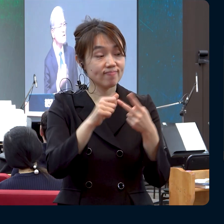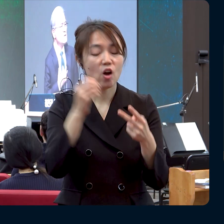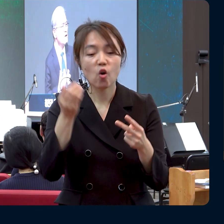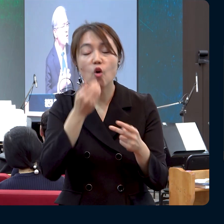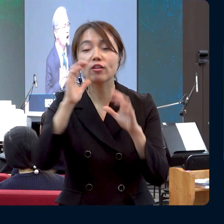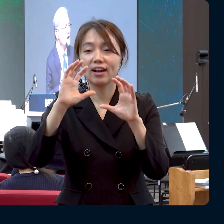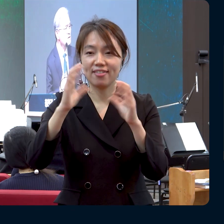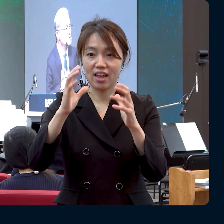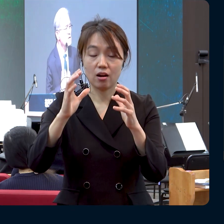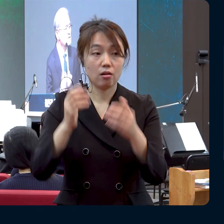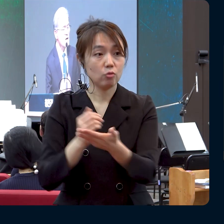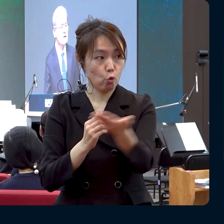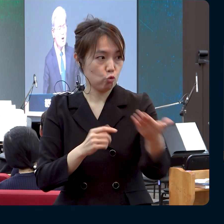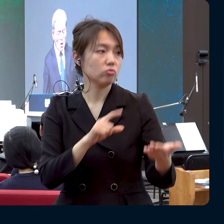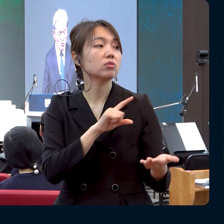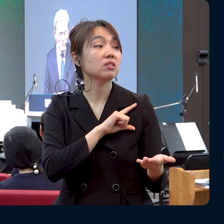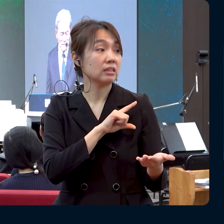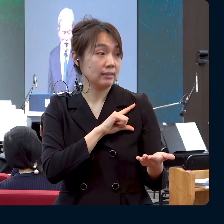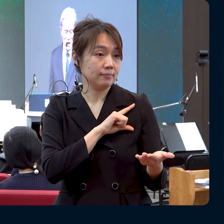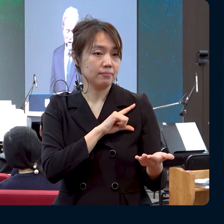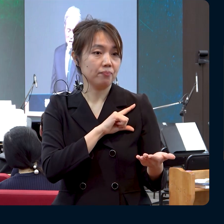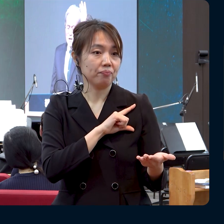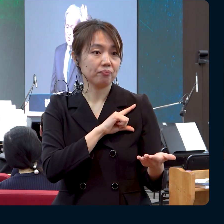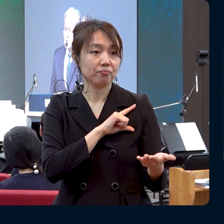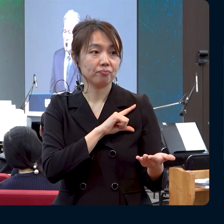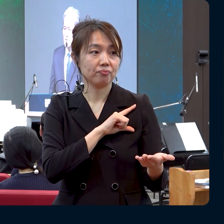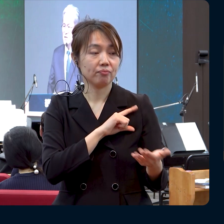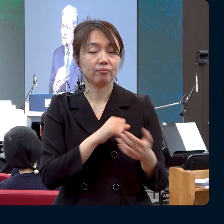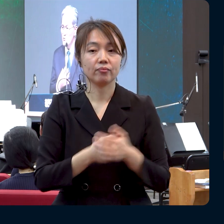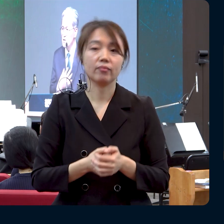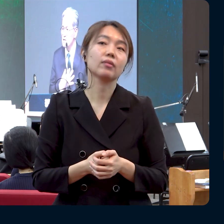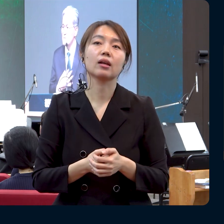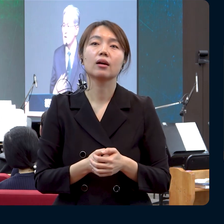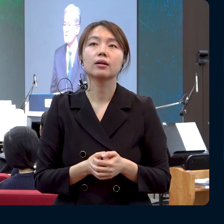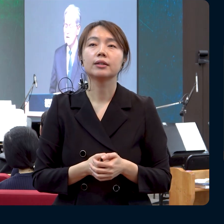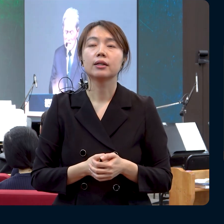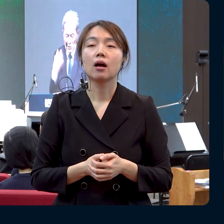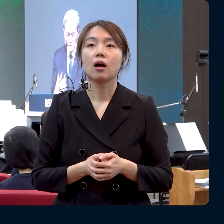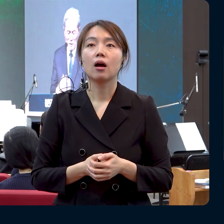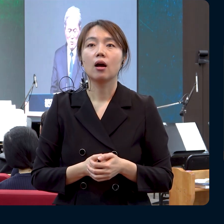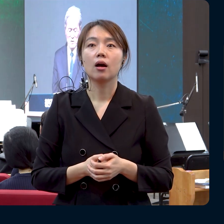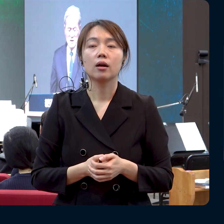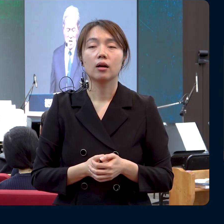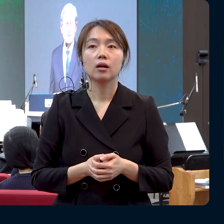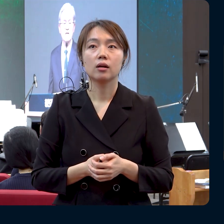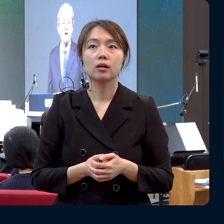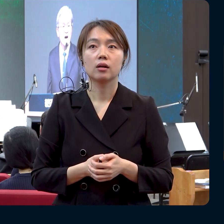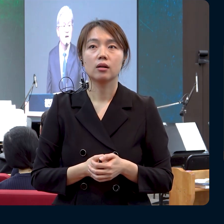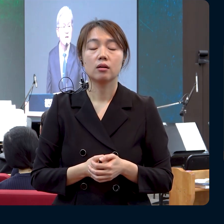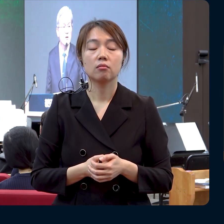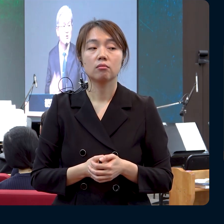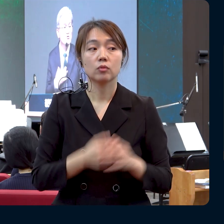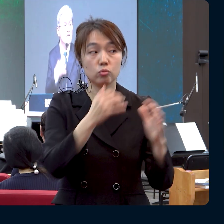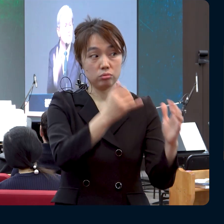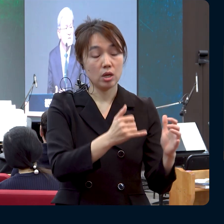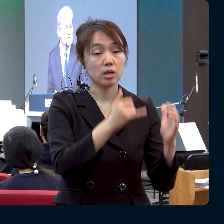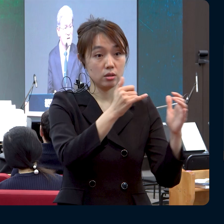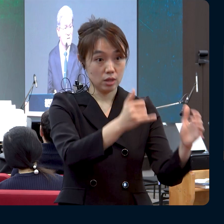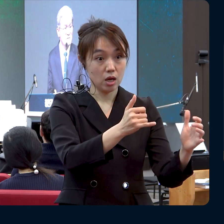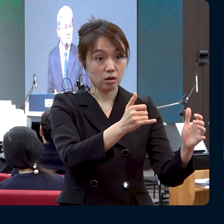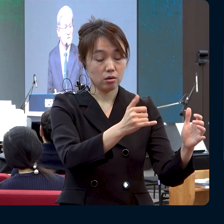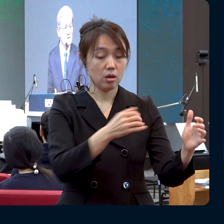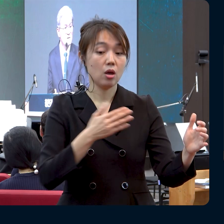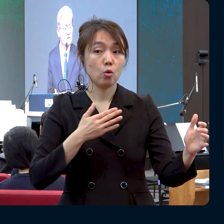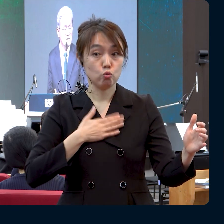우리 이름이 왕 같은 제사장, 거룩한 나라, 그의 소유된 백성, 이게 우리 이름이에요. 이것이 바로 세상이 알아야 될 우리의